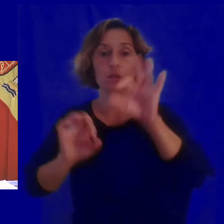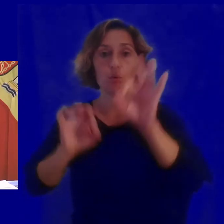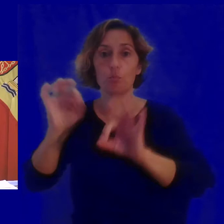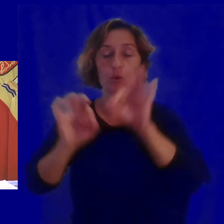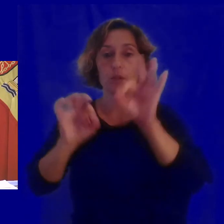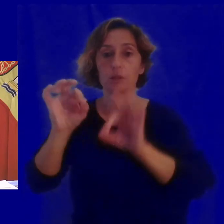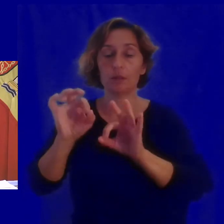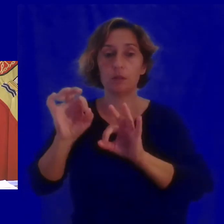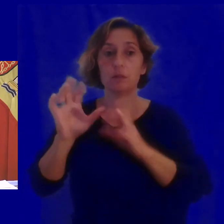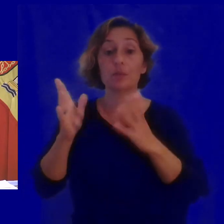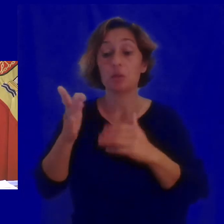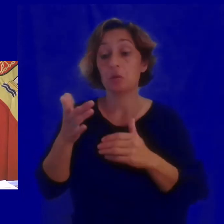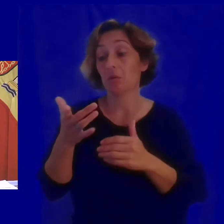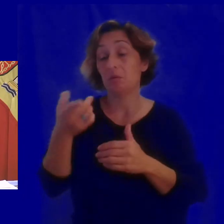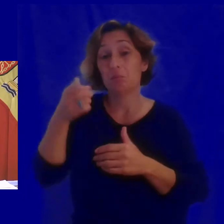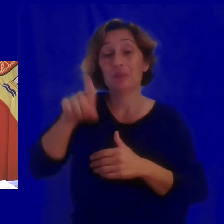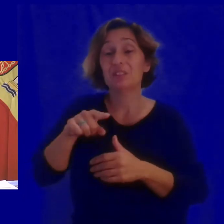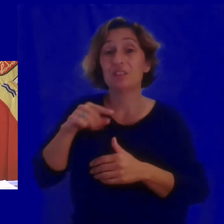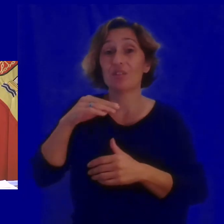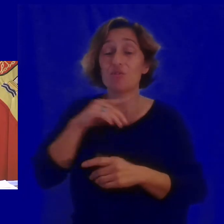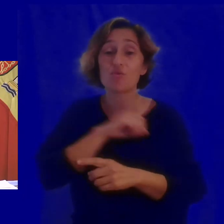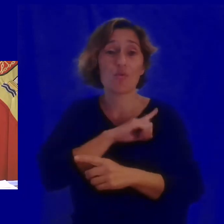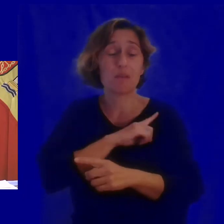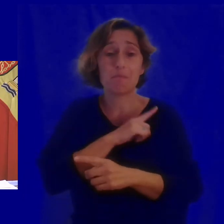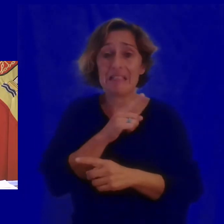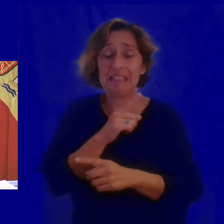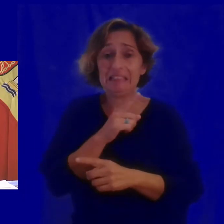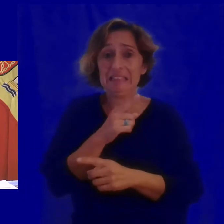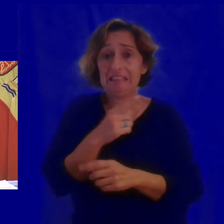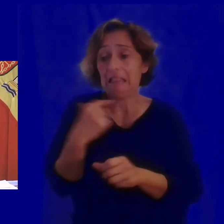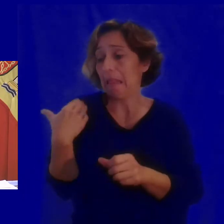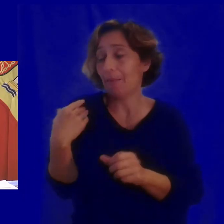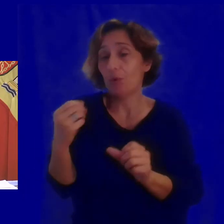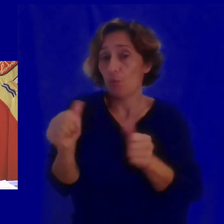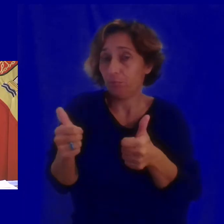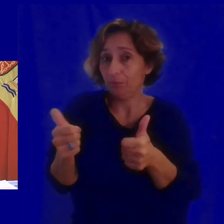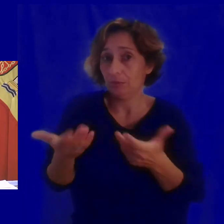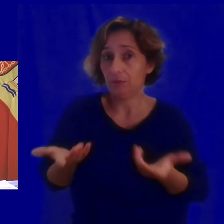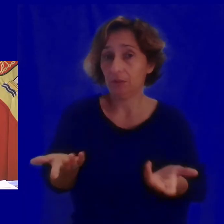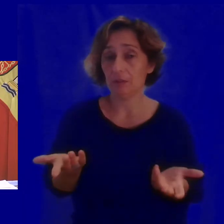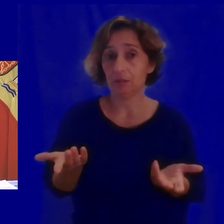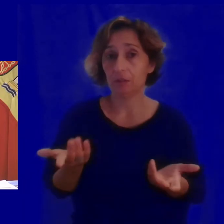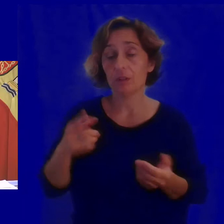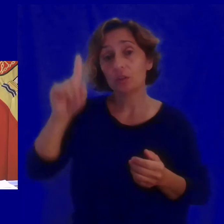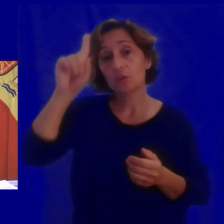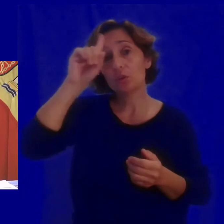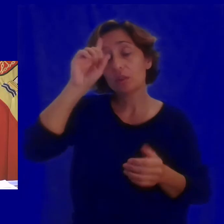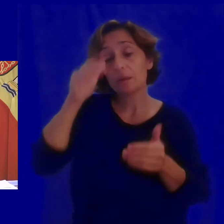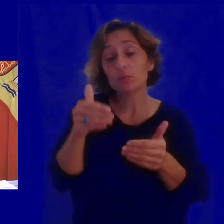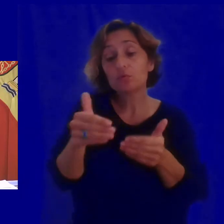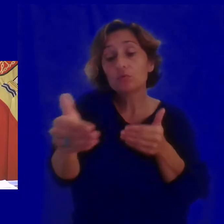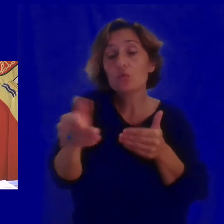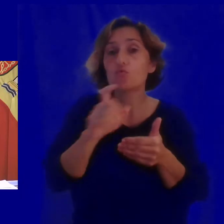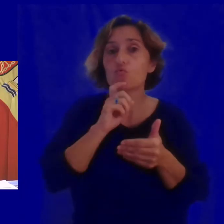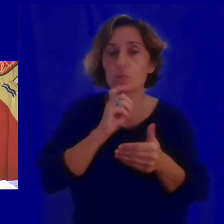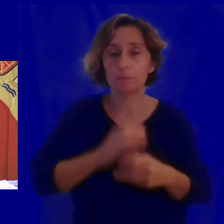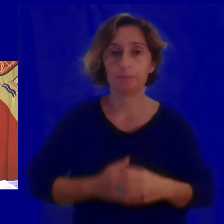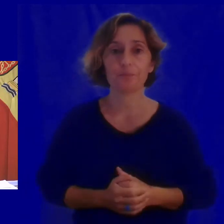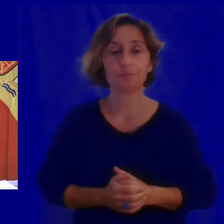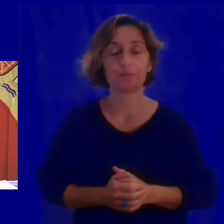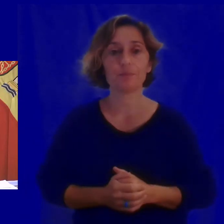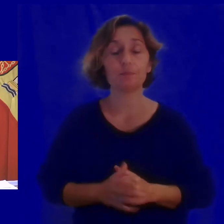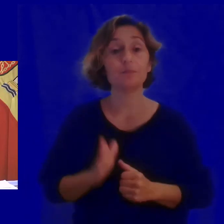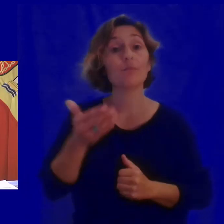llevamos muy poco de noviembre, entonces yo creo que todavía no es extrapolable a lo que puede pasar. Lo importante es